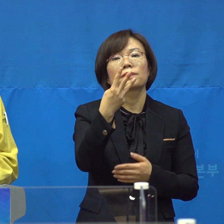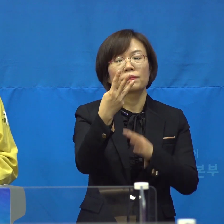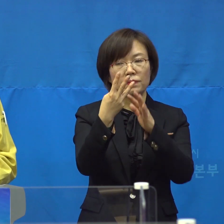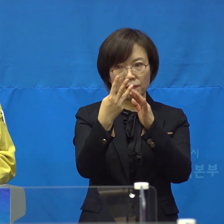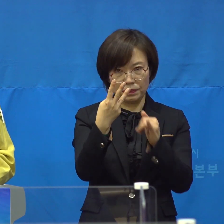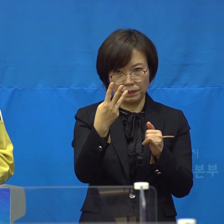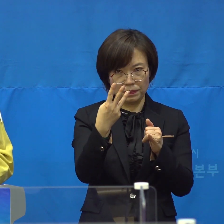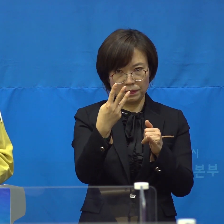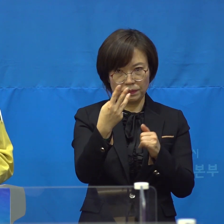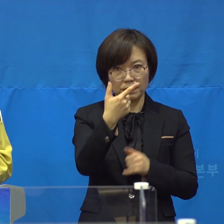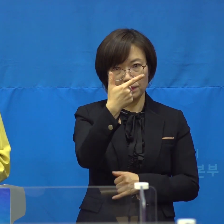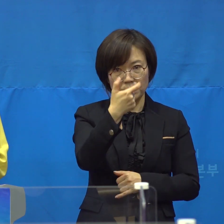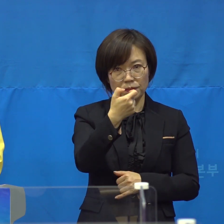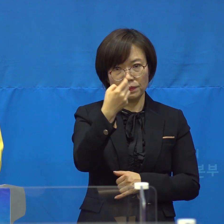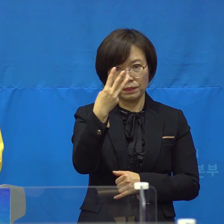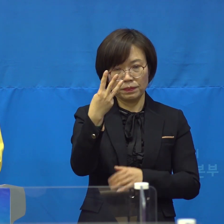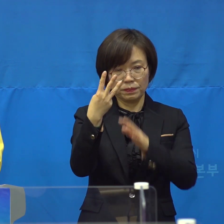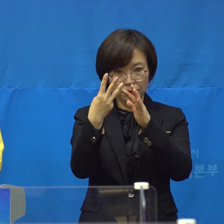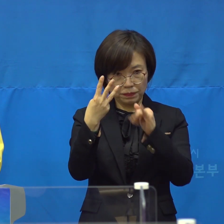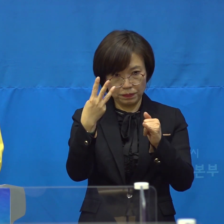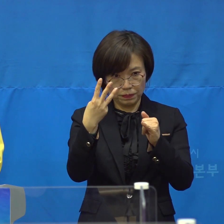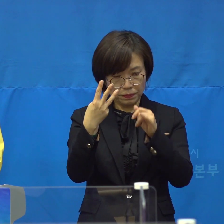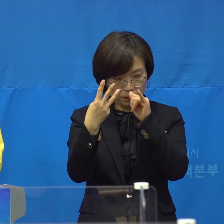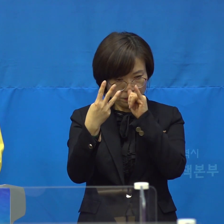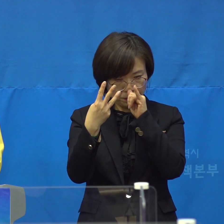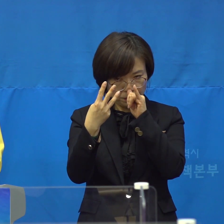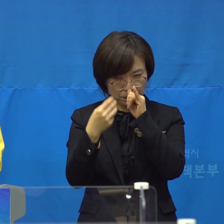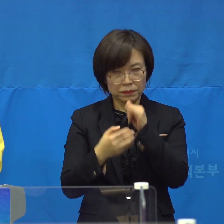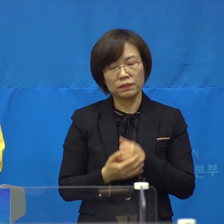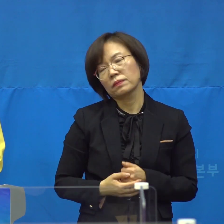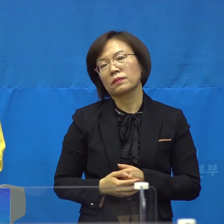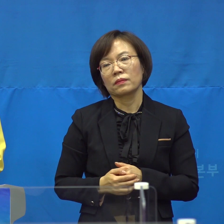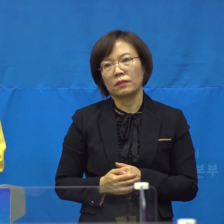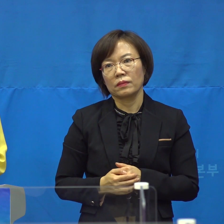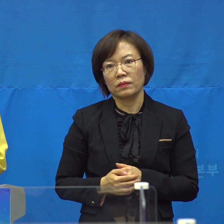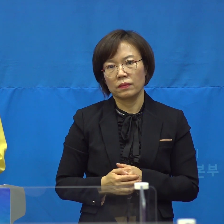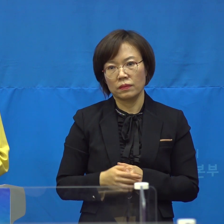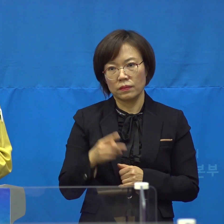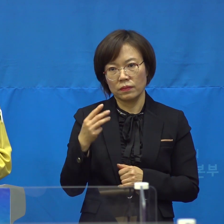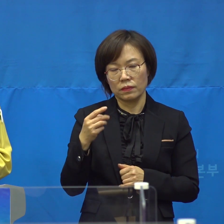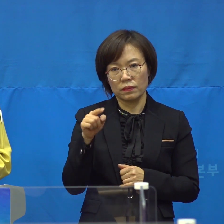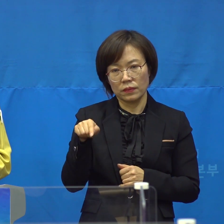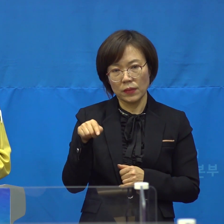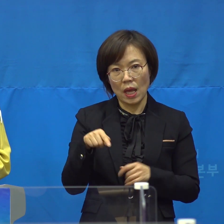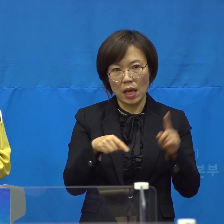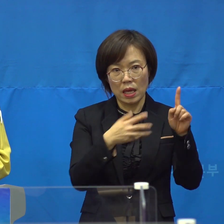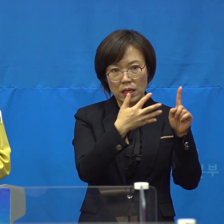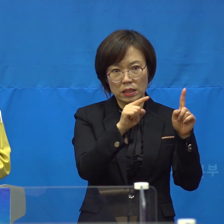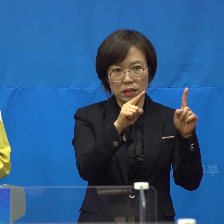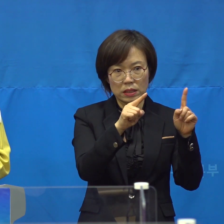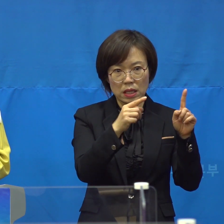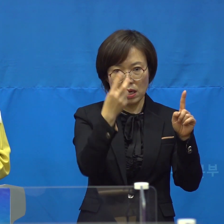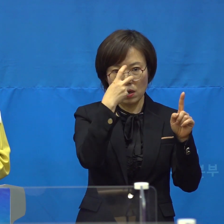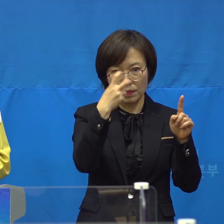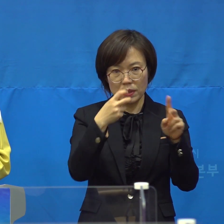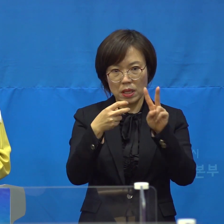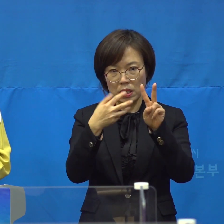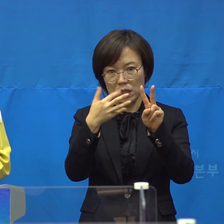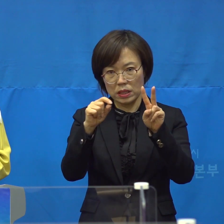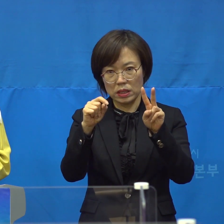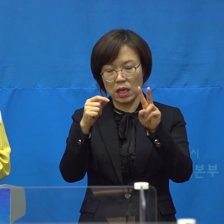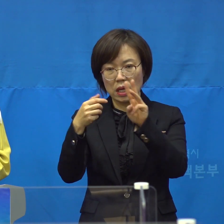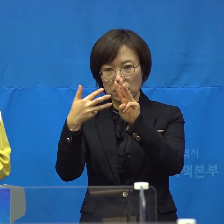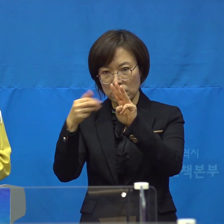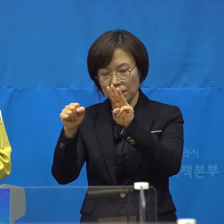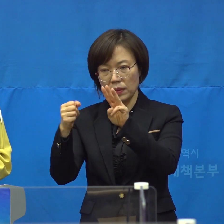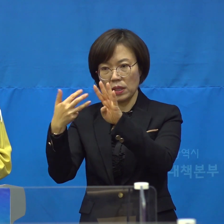63명이 있습니다. 63명이. 근데 63명이 있는데 그럼 이분들이 1차 검사, 2차 검사, 3차